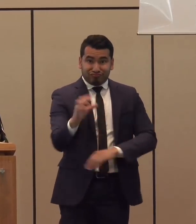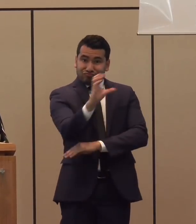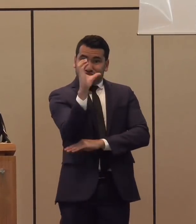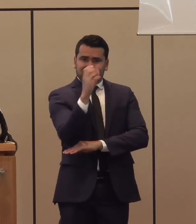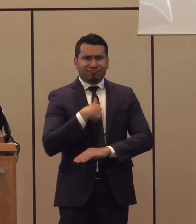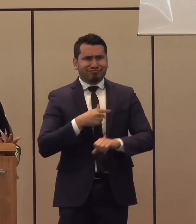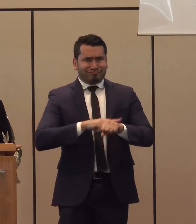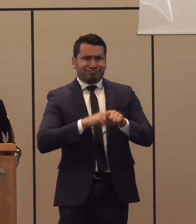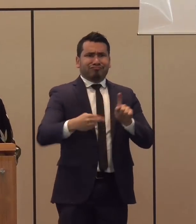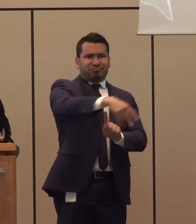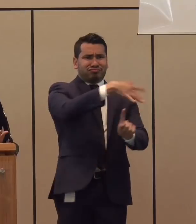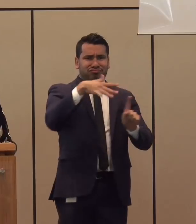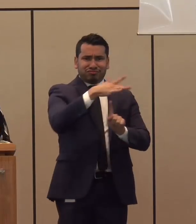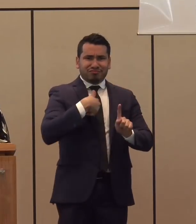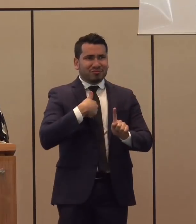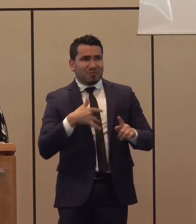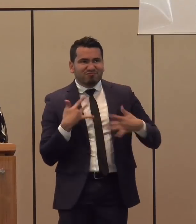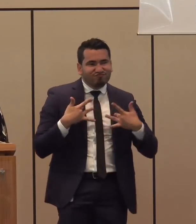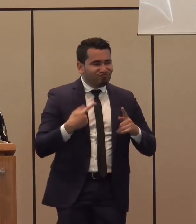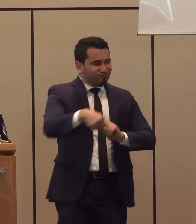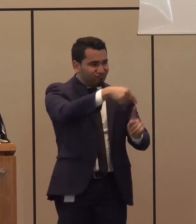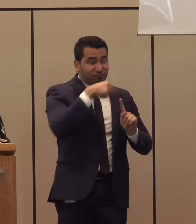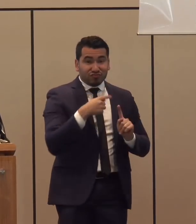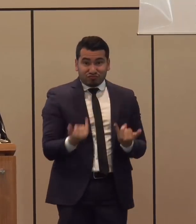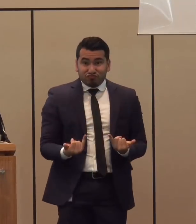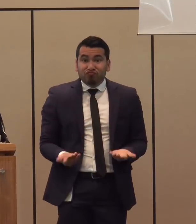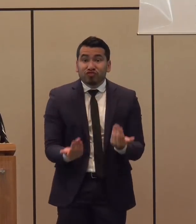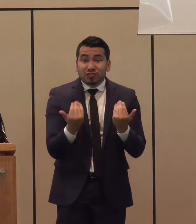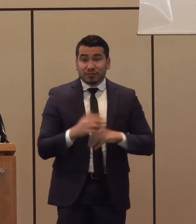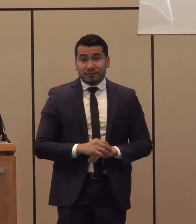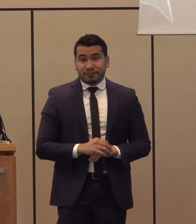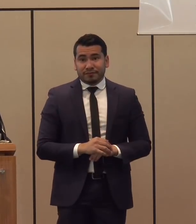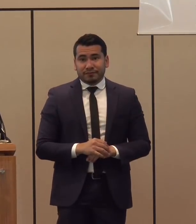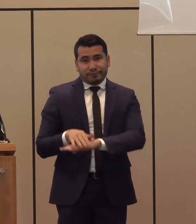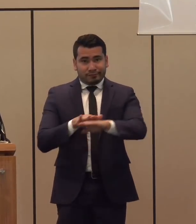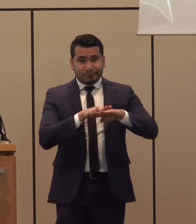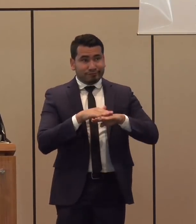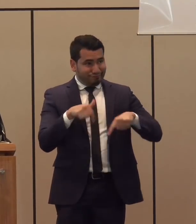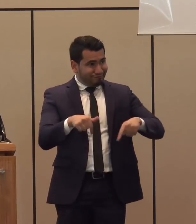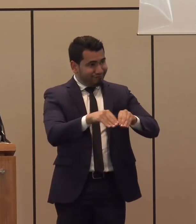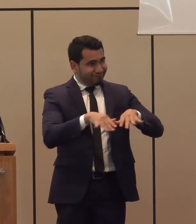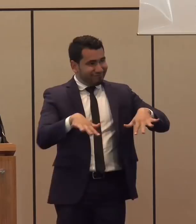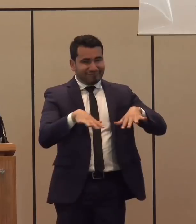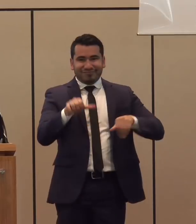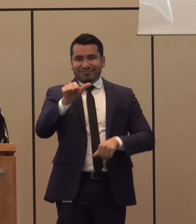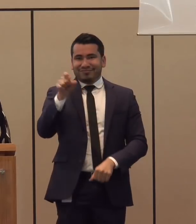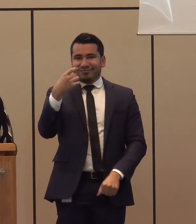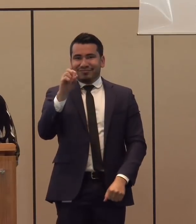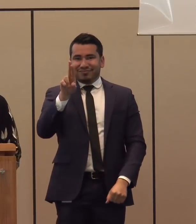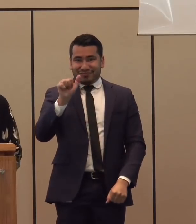bueno en turismo de negocios como es donde estamos hoy que es ahora que es un un centro de convenciones que nosotros apoyamos el de bogotá